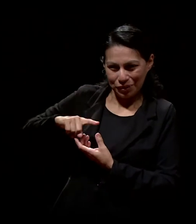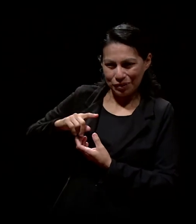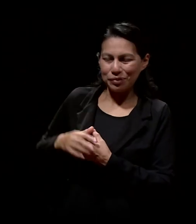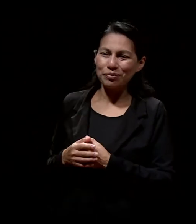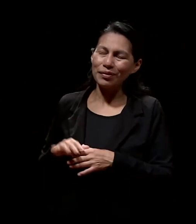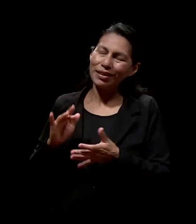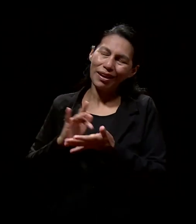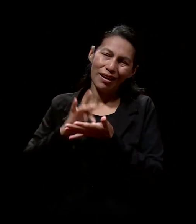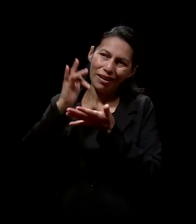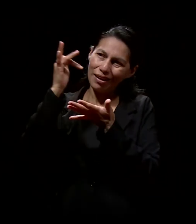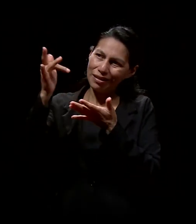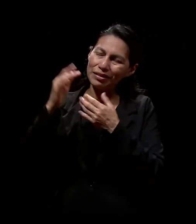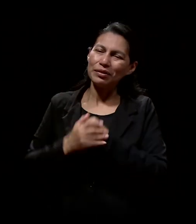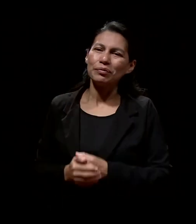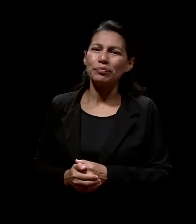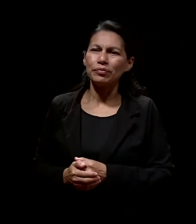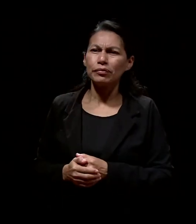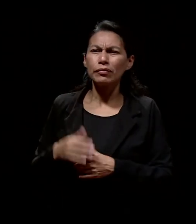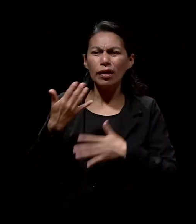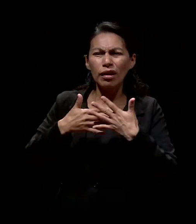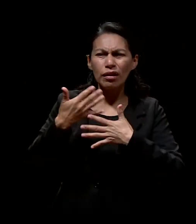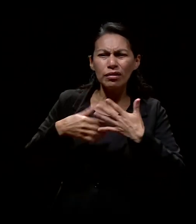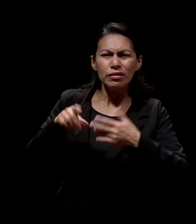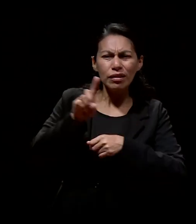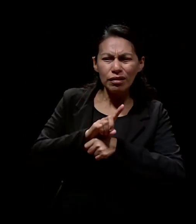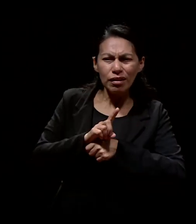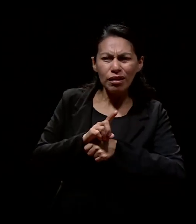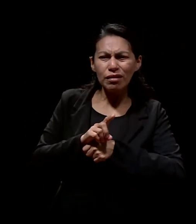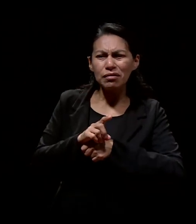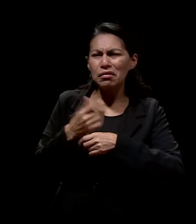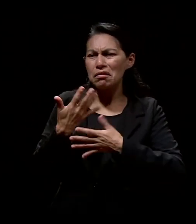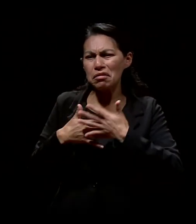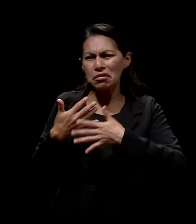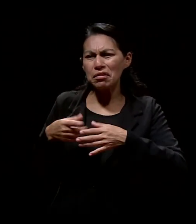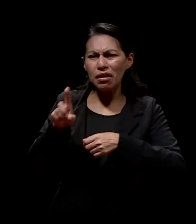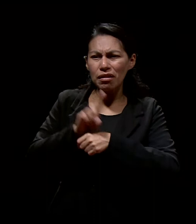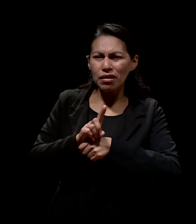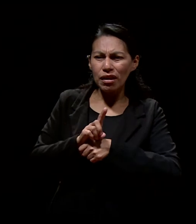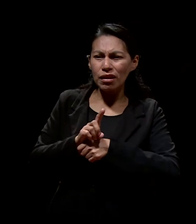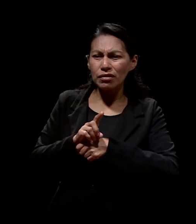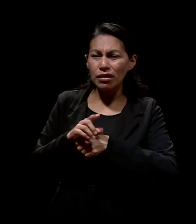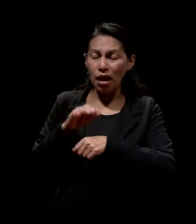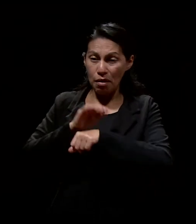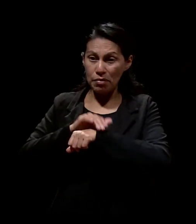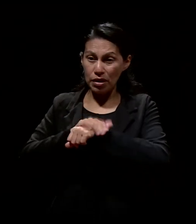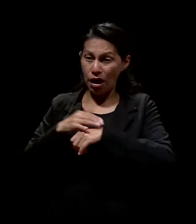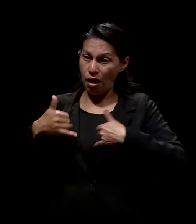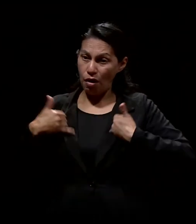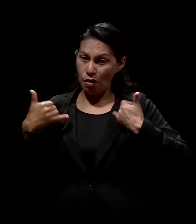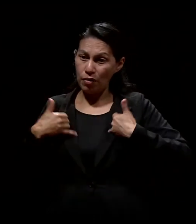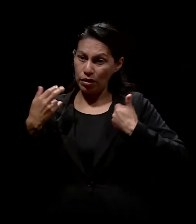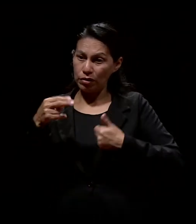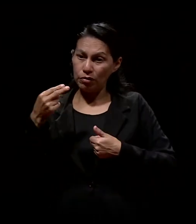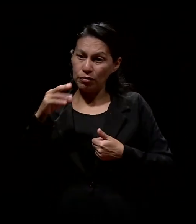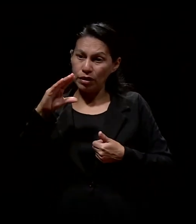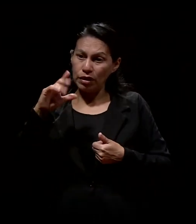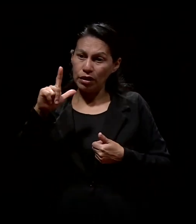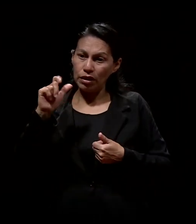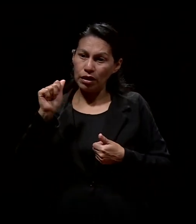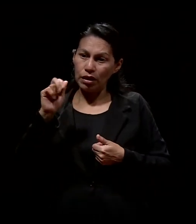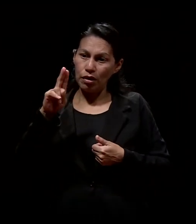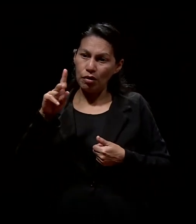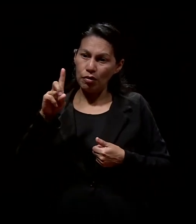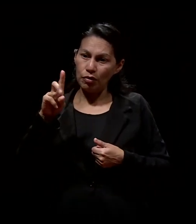envió, proveyó. Posteriormente, así cada 15 días, los abuelos de esta joven, que es Claudia, me